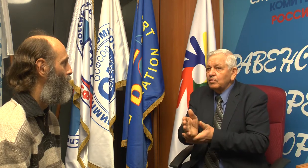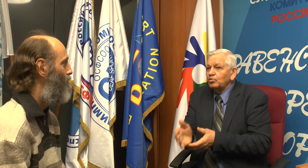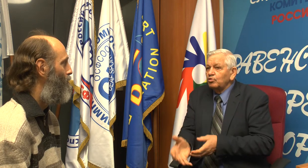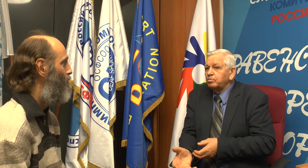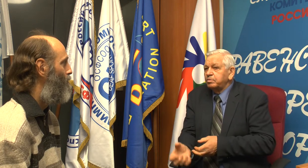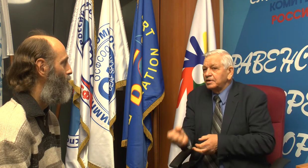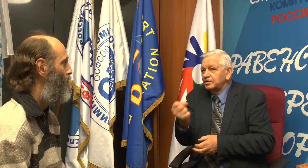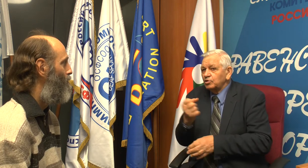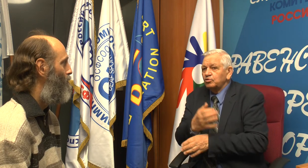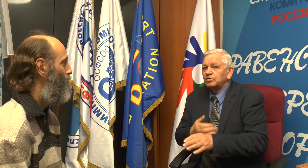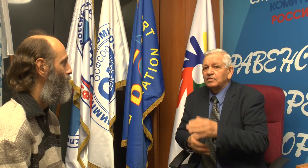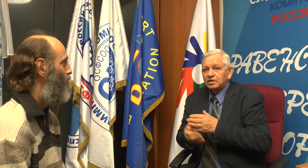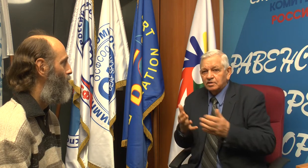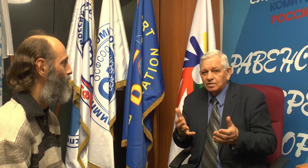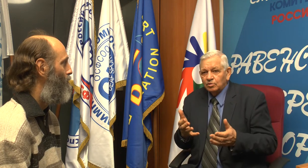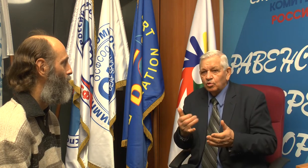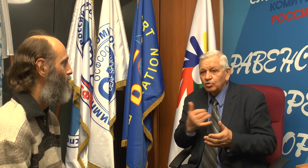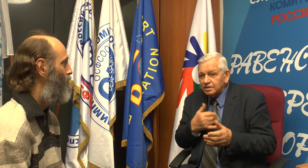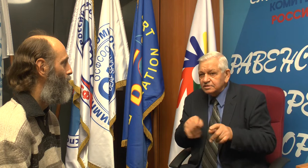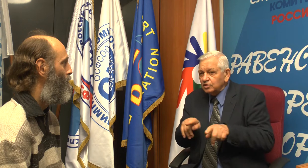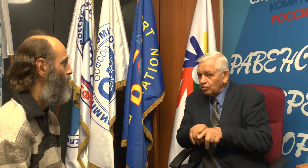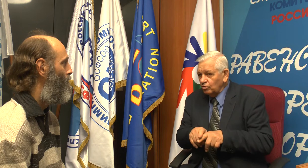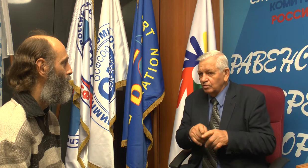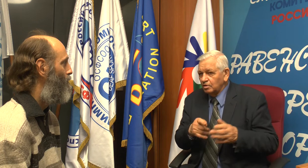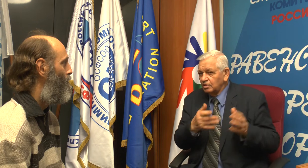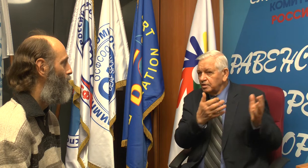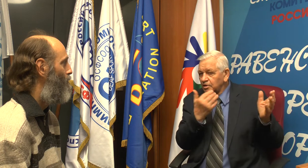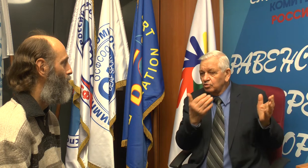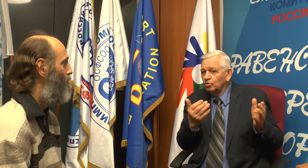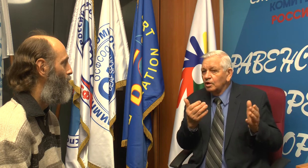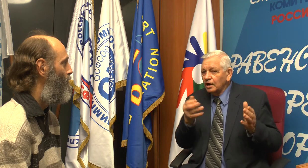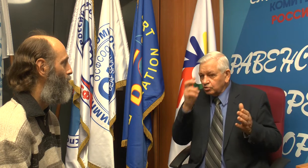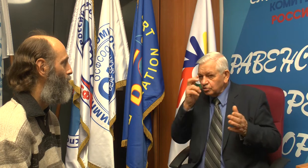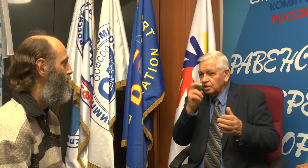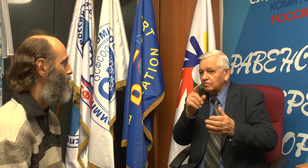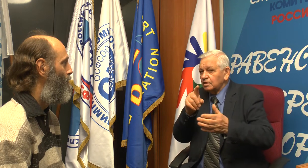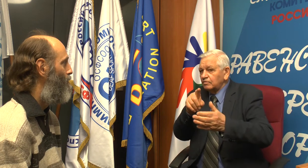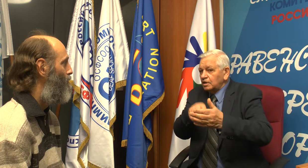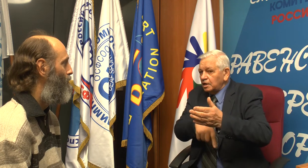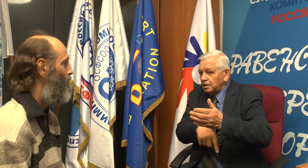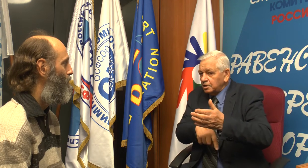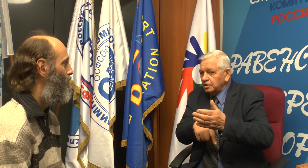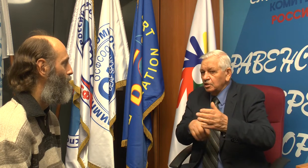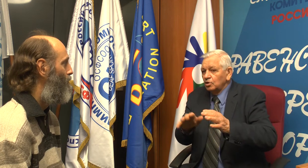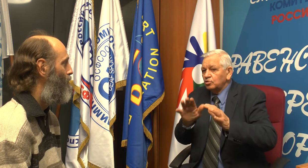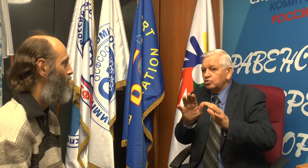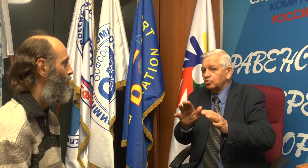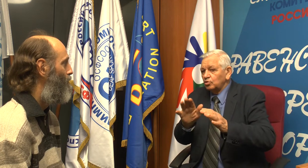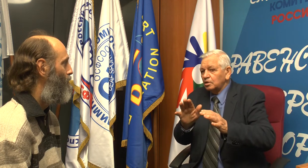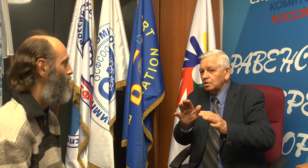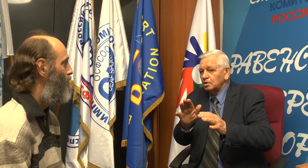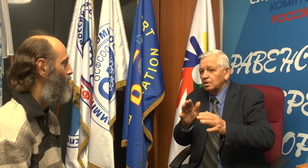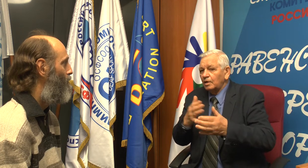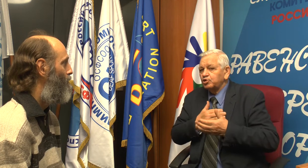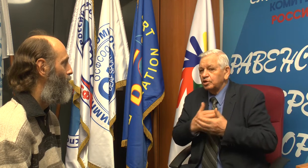прямую поддержку инвалидам. У нас такого нет. Государство доверяет только